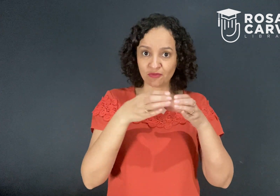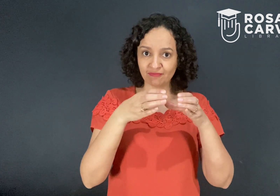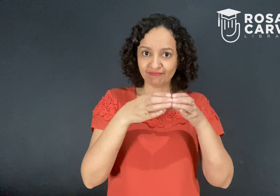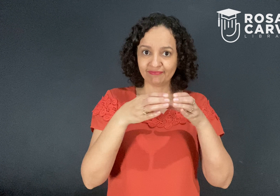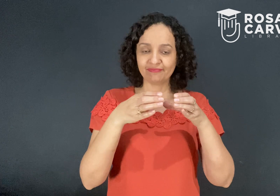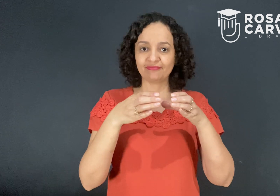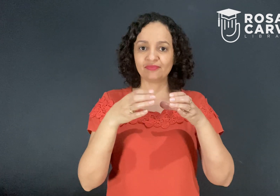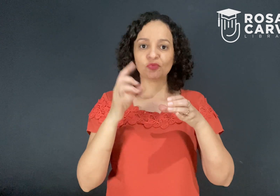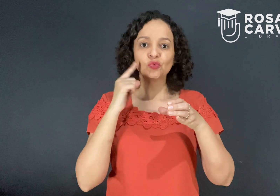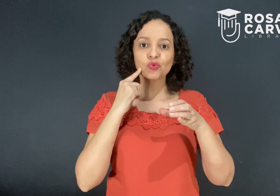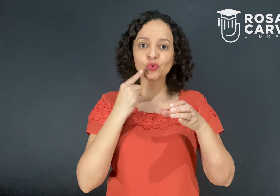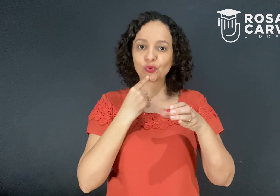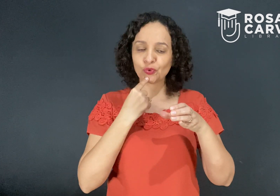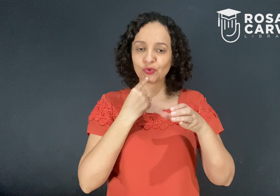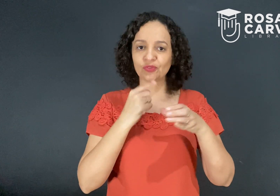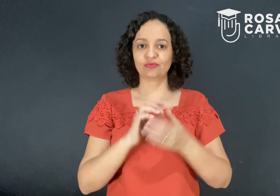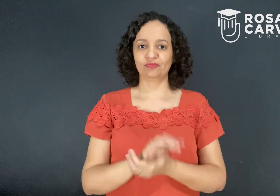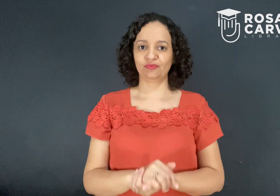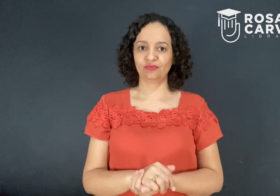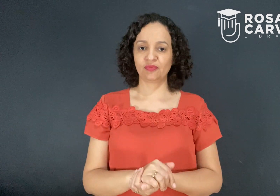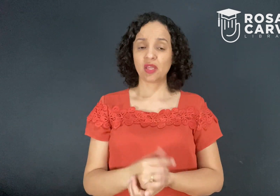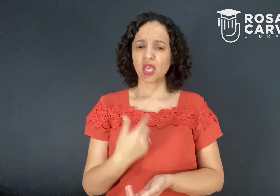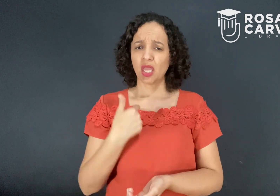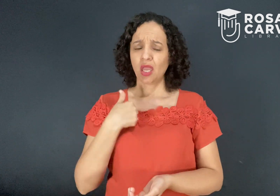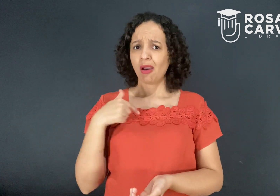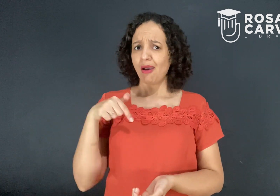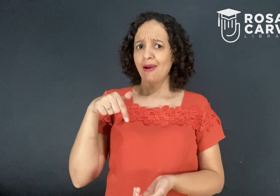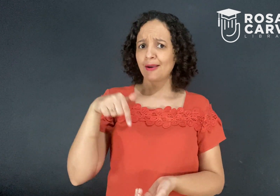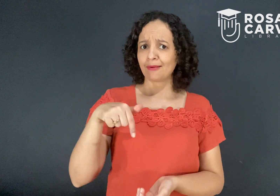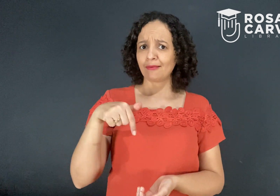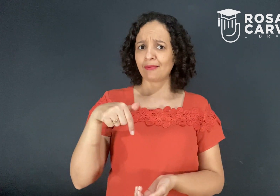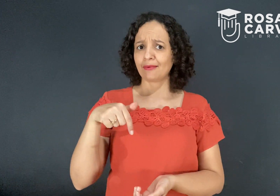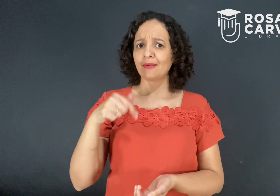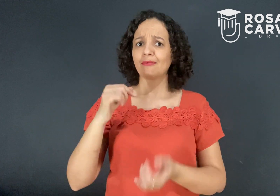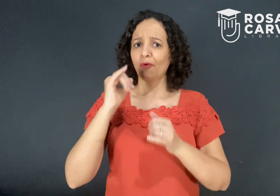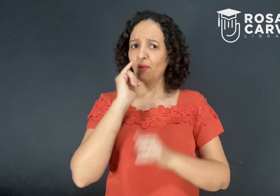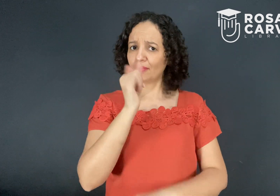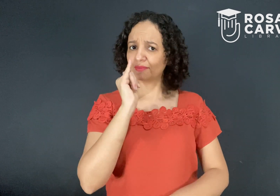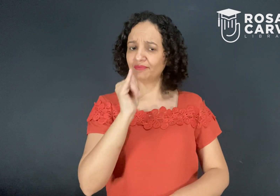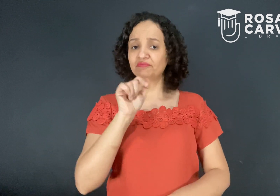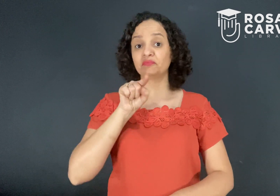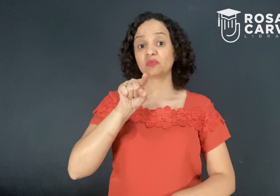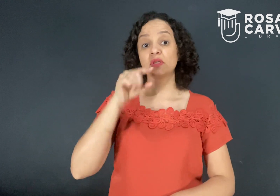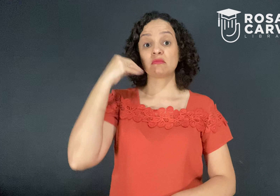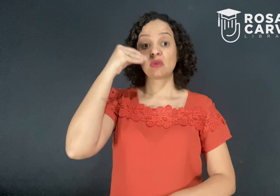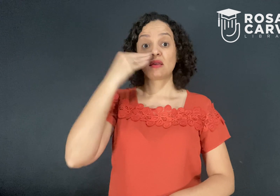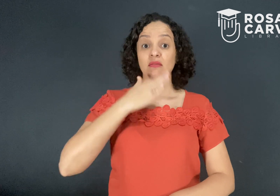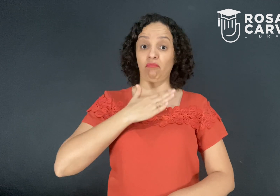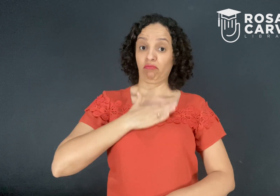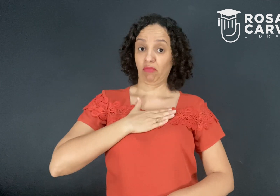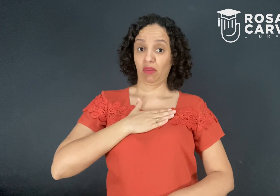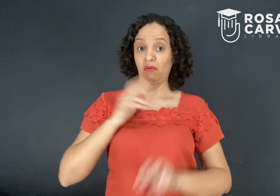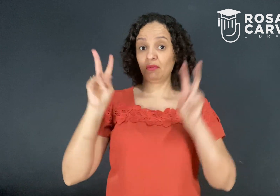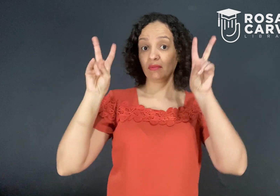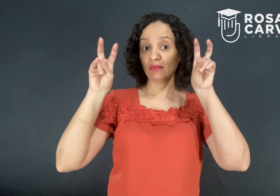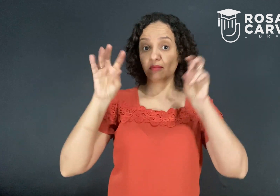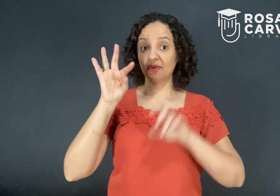estou aqui para compartilhar com você sobre a minha experiência com o TDAH.